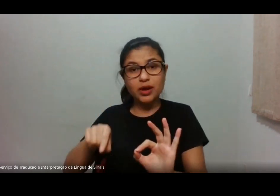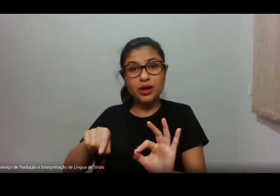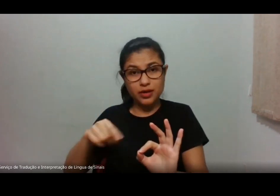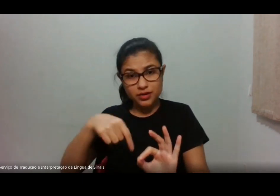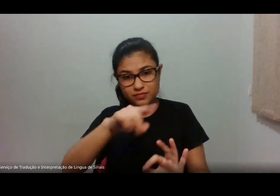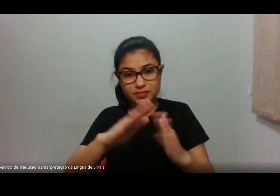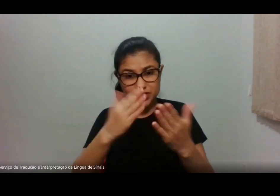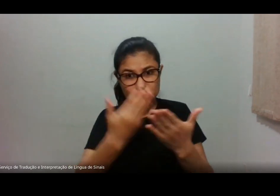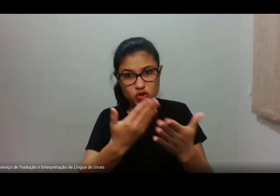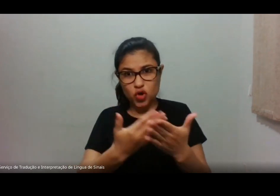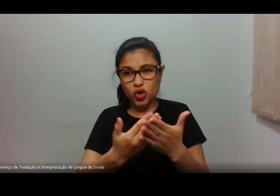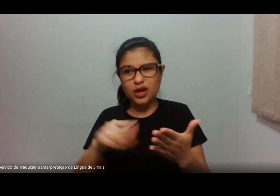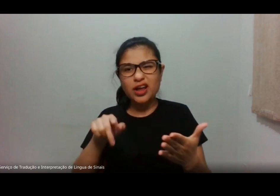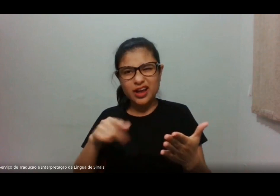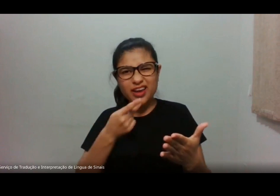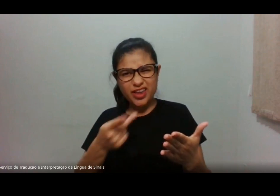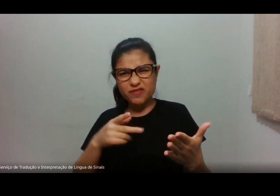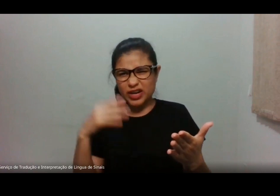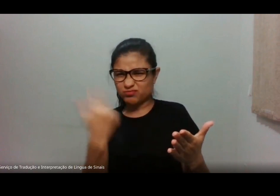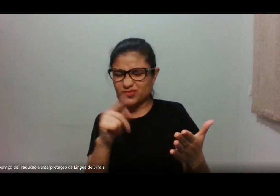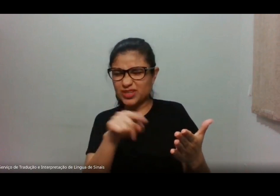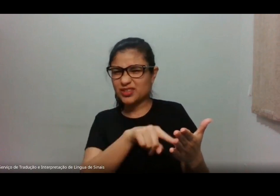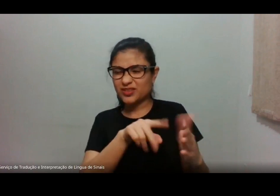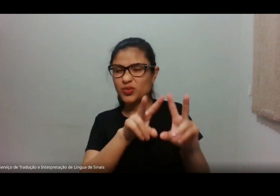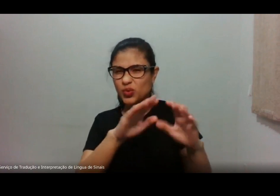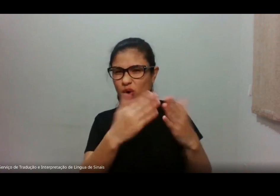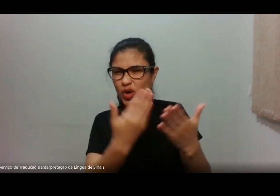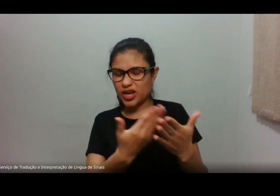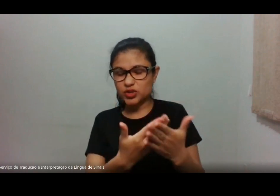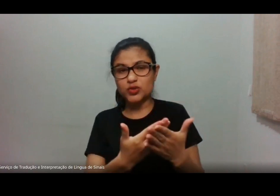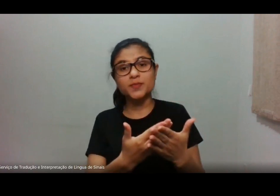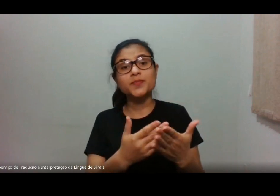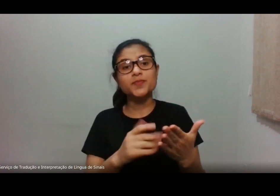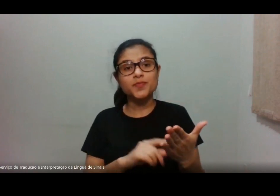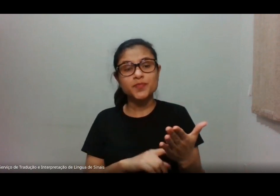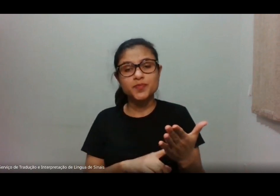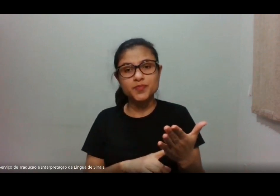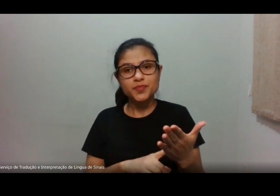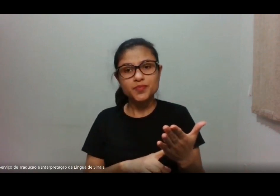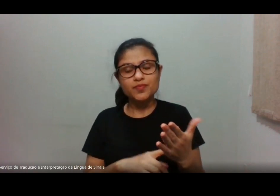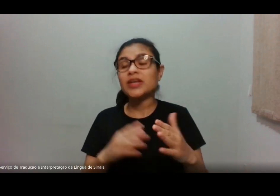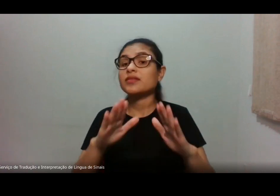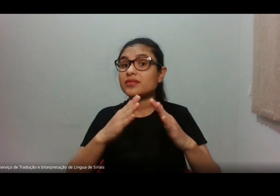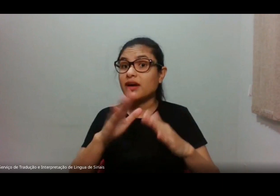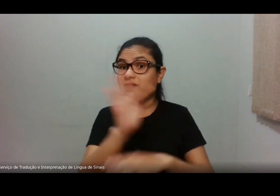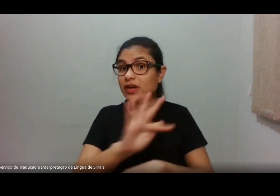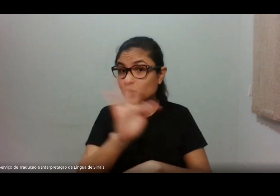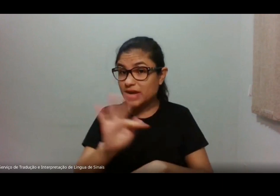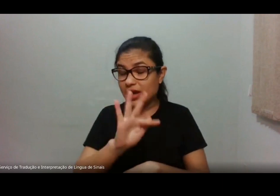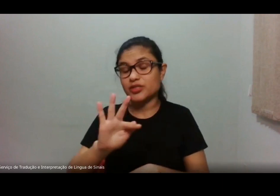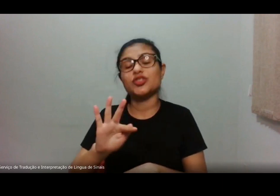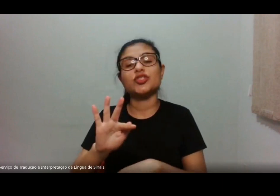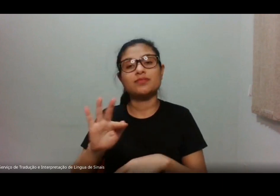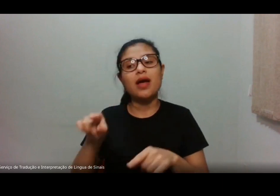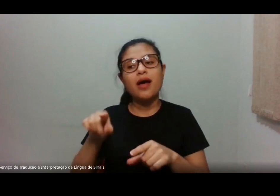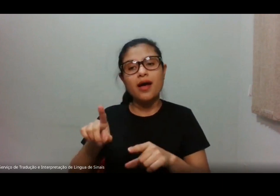más recordações, ele fala mal mesmo, colégio em Pô, ou é a cidade onde o Charrodô nasceu. E depois